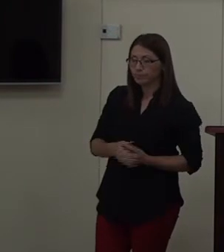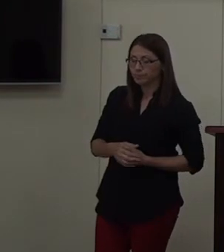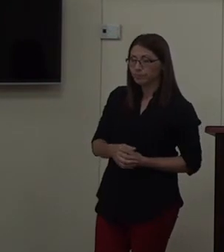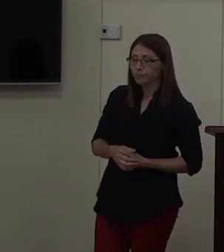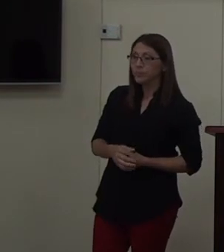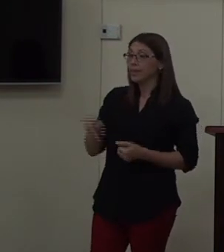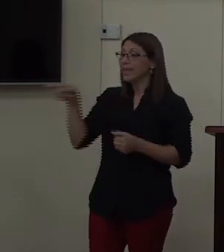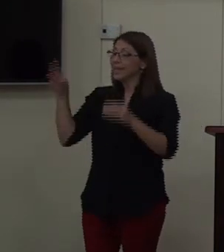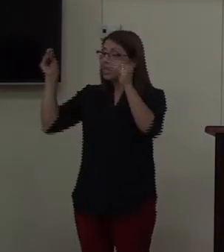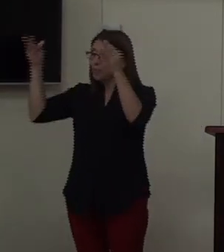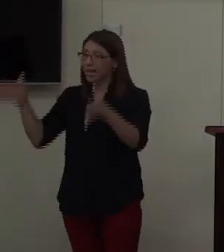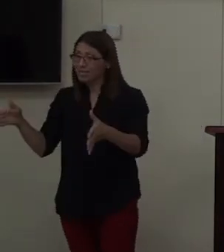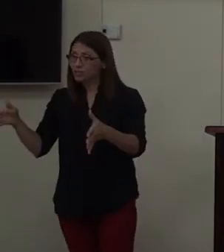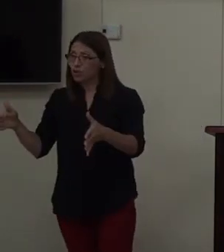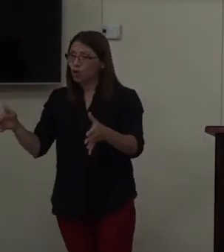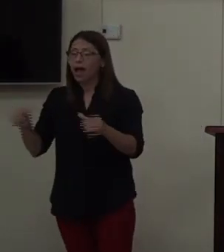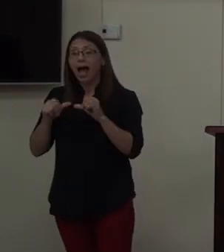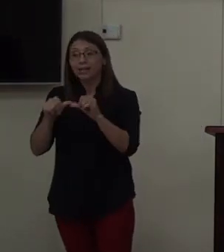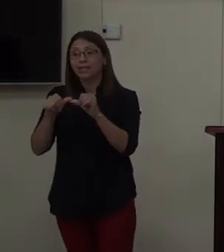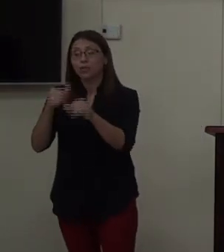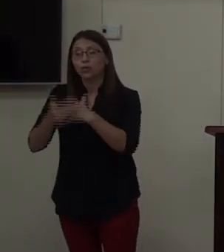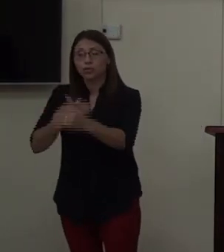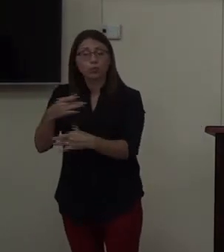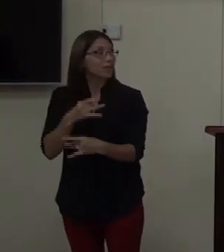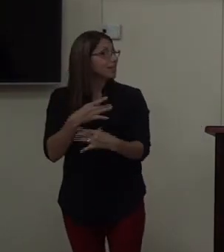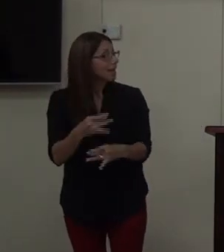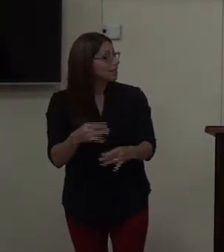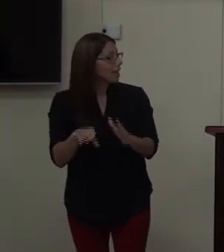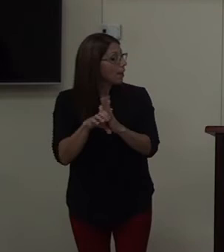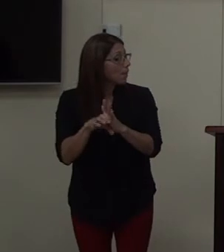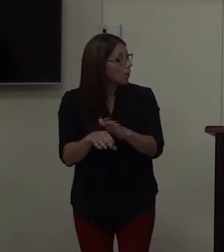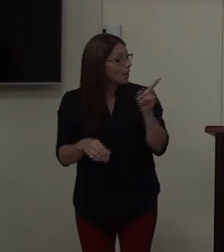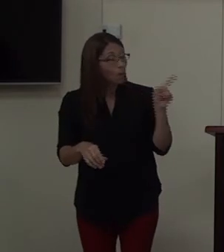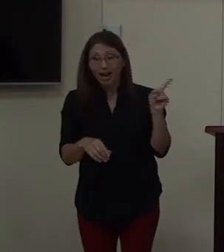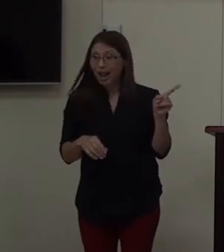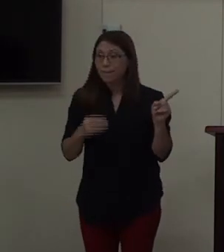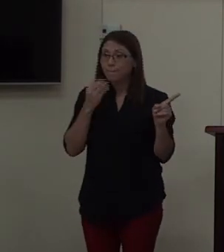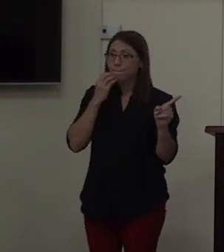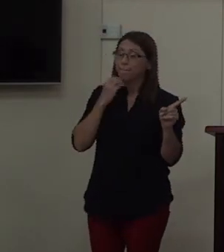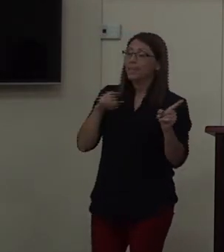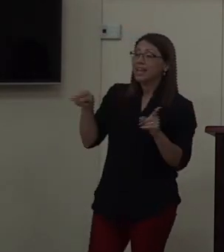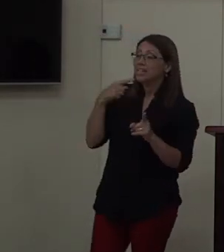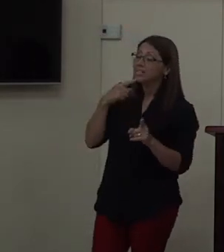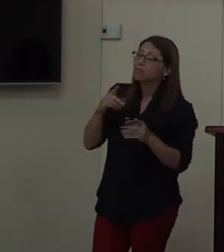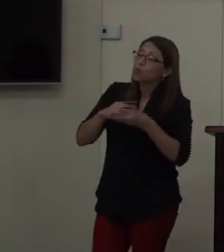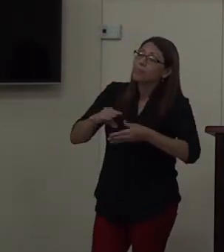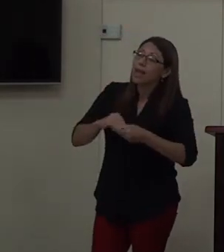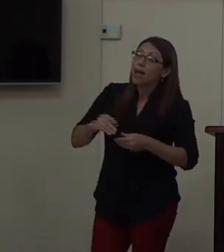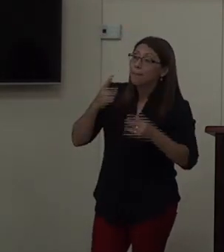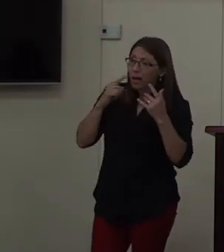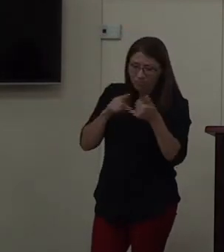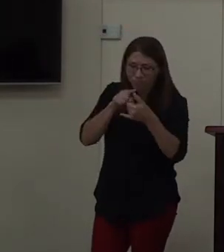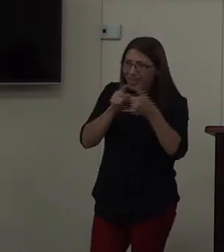Y el maestro ha seguido un proceso muy interesante. Aquí, por ejemplo, cuenta él cómo para el teléfono celular lo que hizo